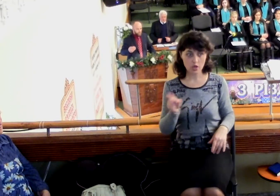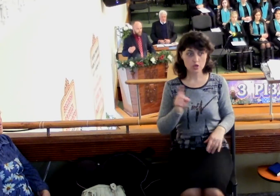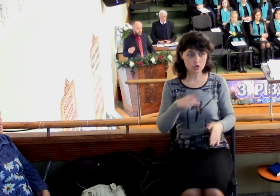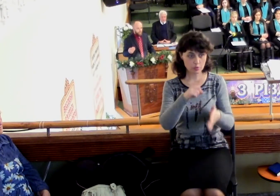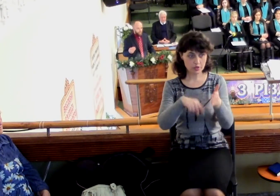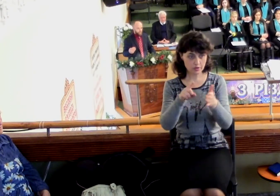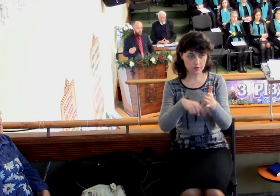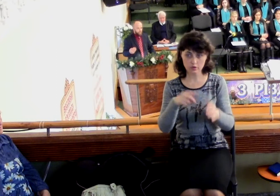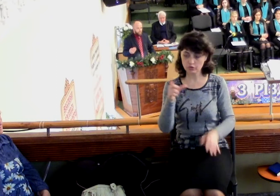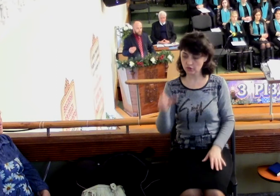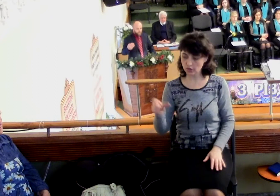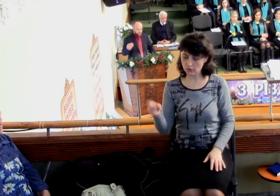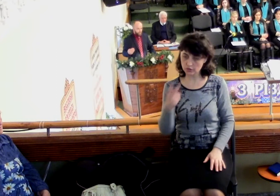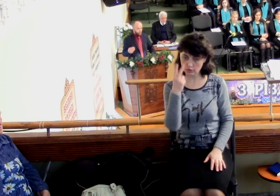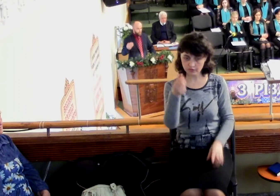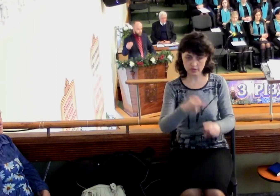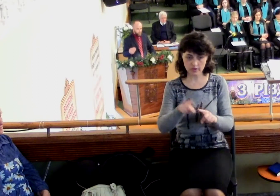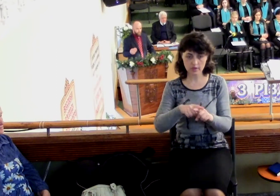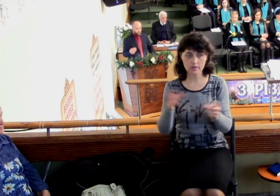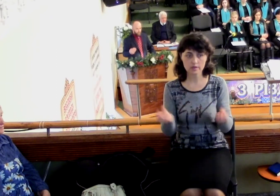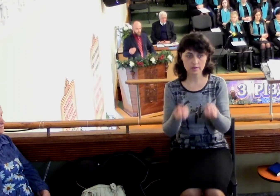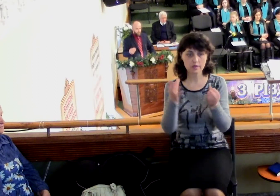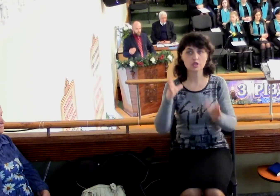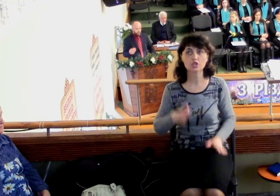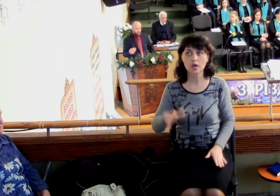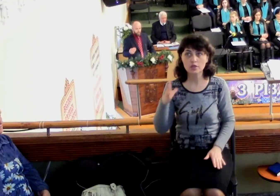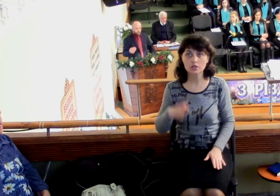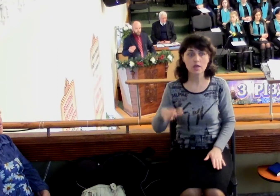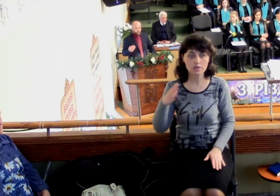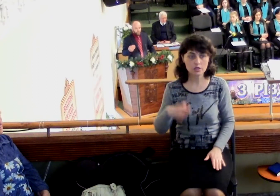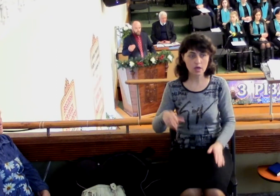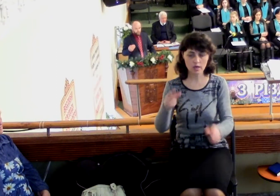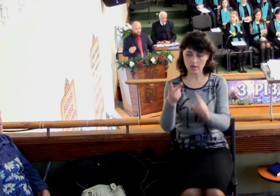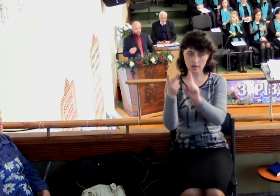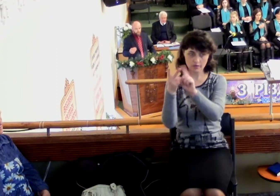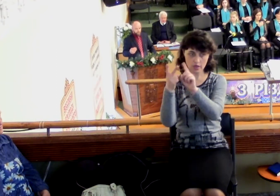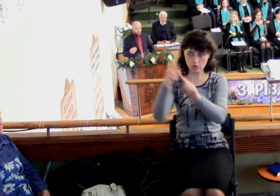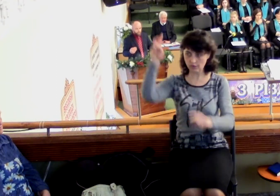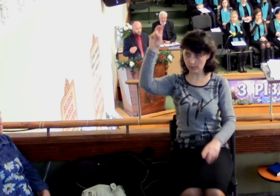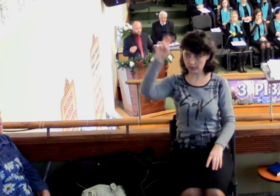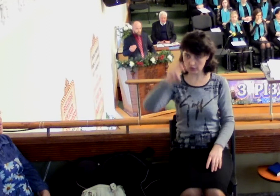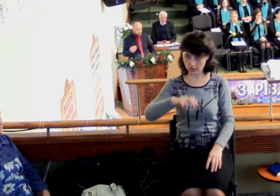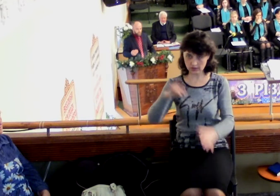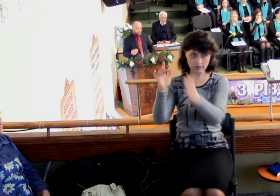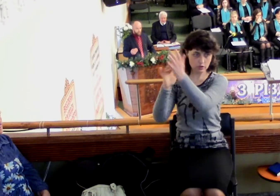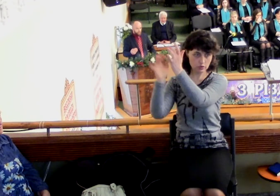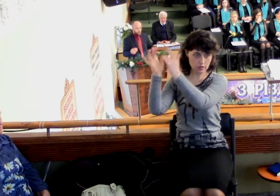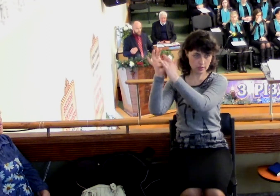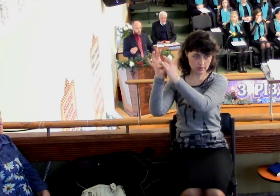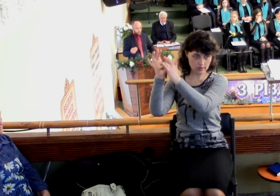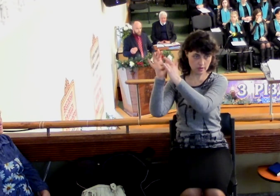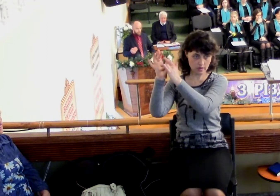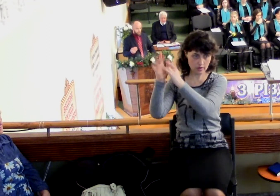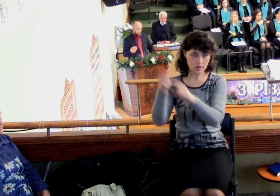пришествия Иисуса Христа. Ждали того, что Он снова придет. И это важно. Важно для